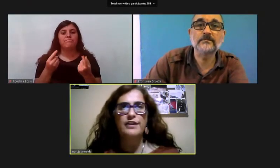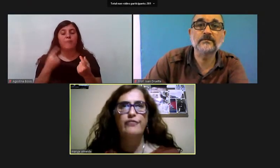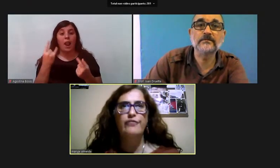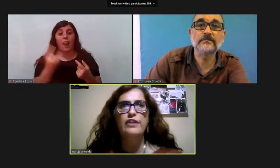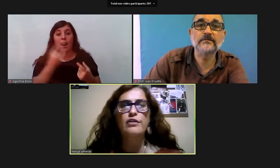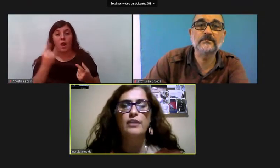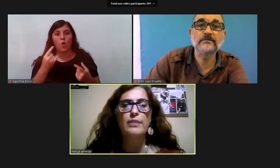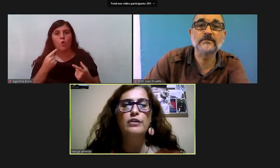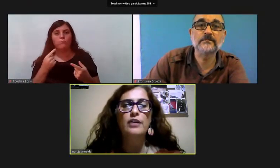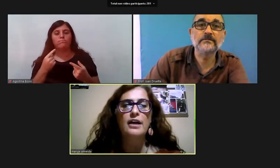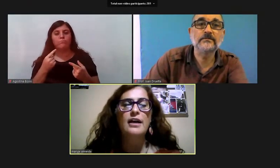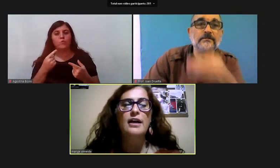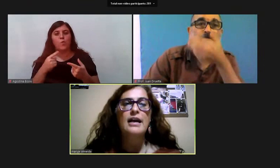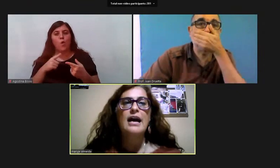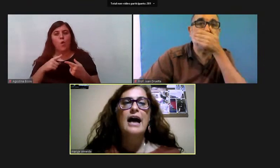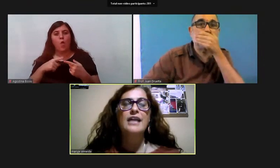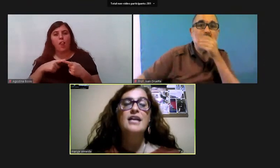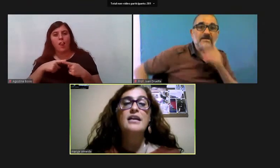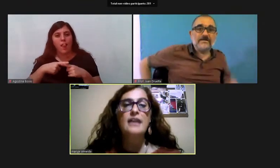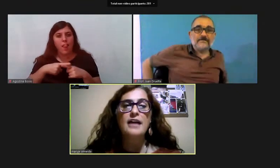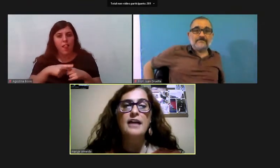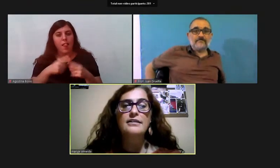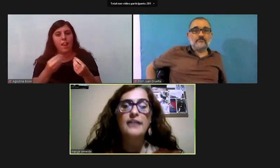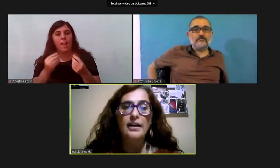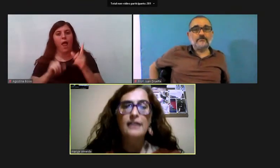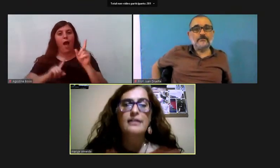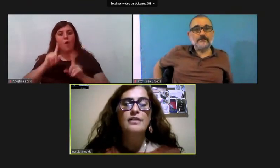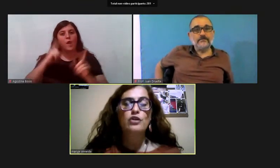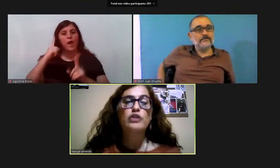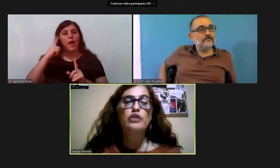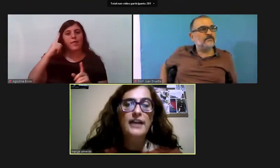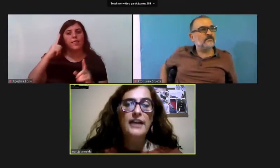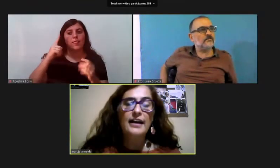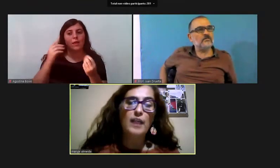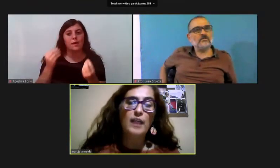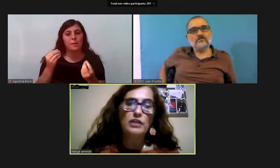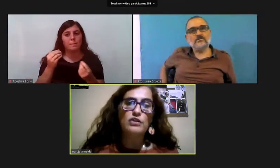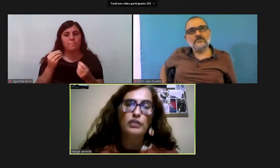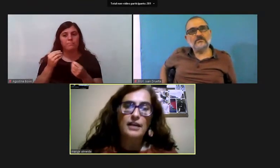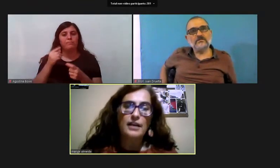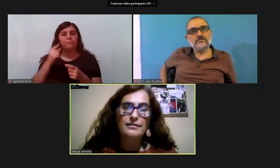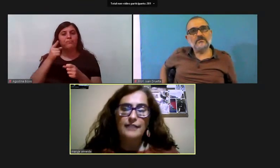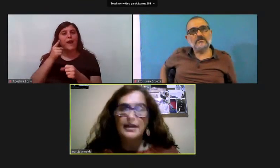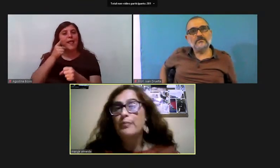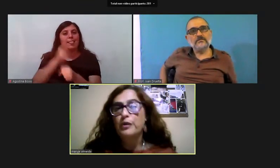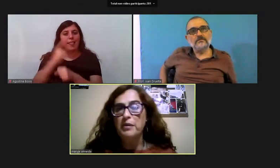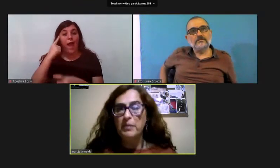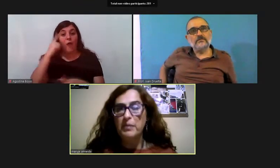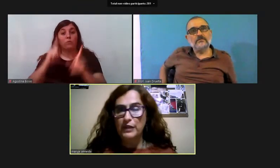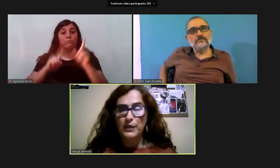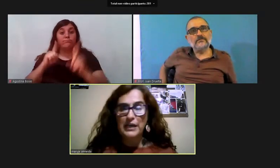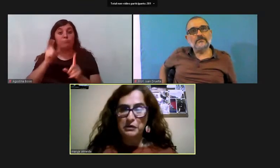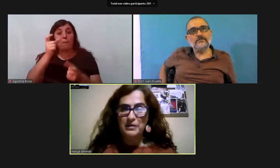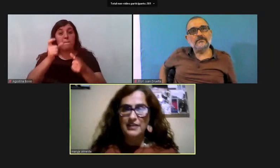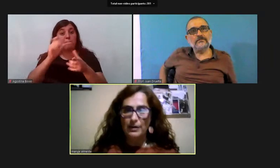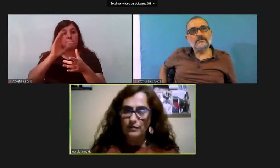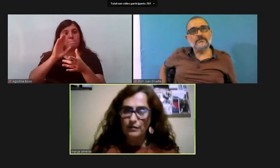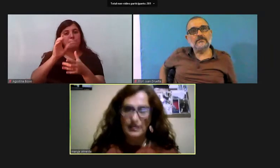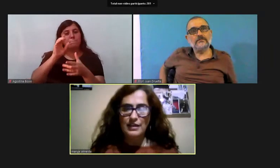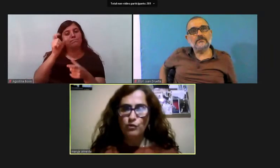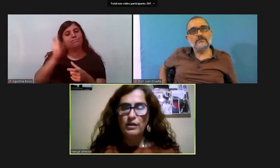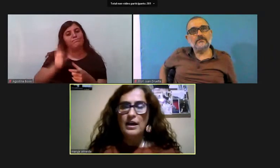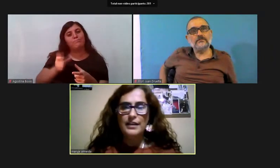un desafío respecto de aquellas ideas que sostenían que las personas sordas tenían problemas para estudiar en la universidad,